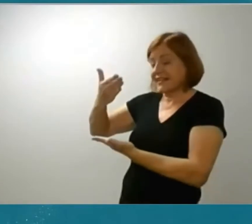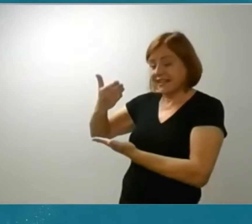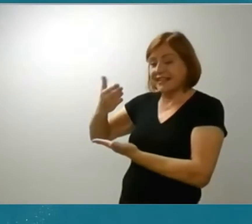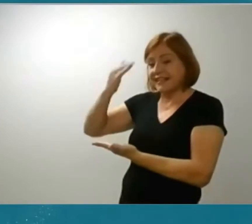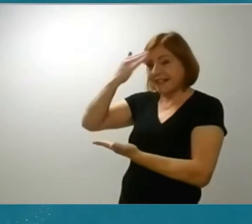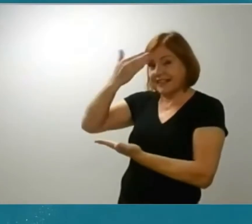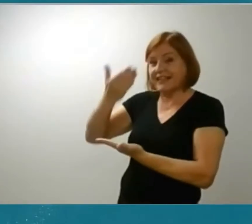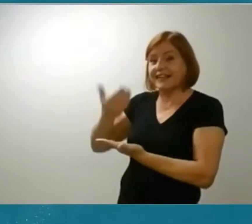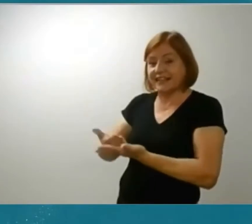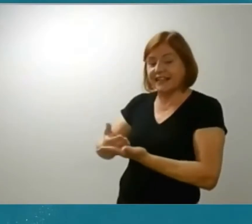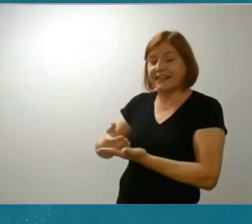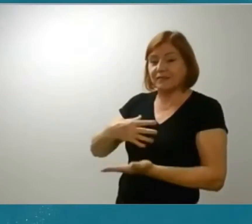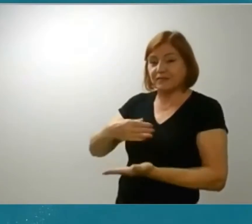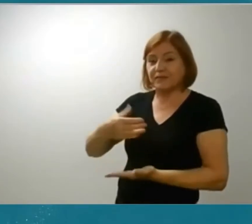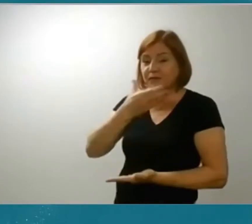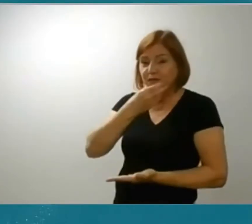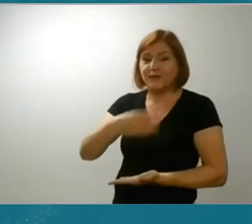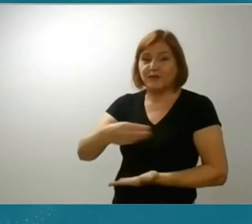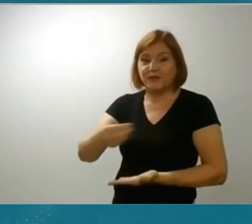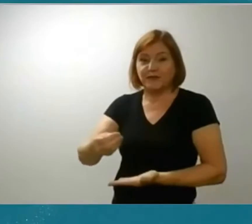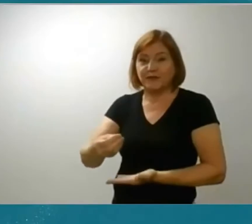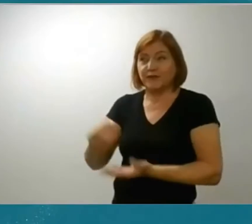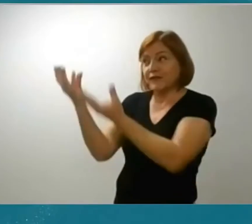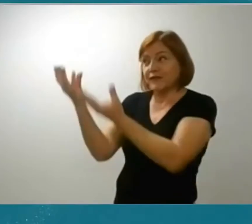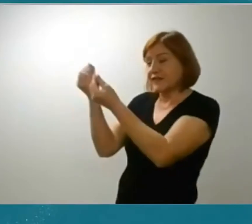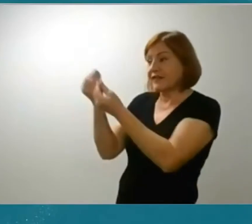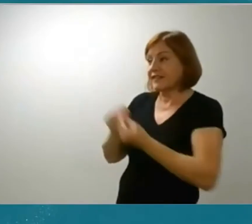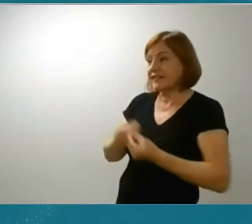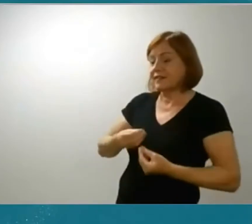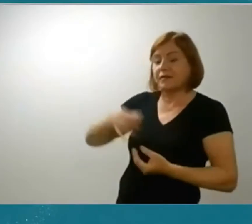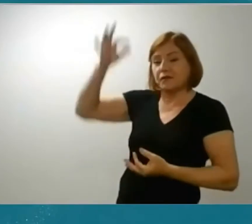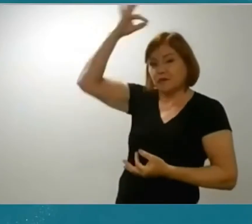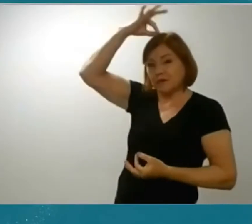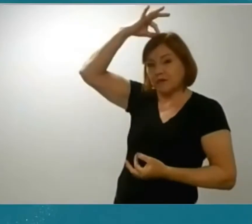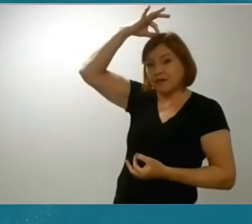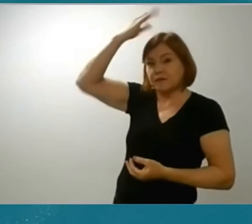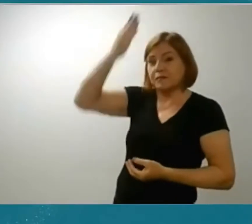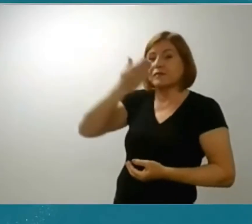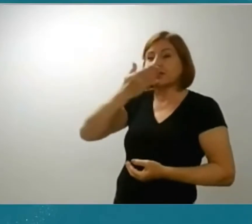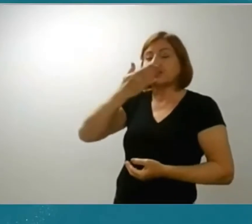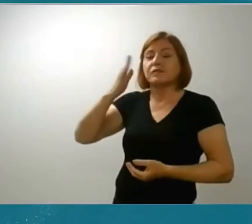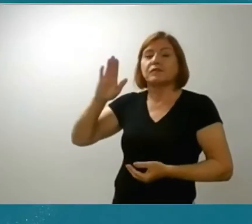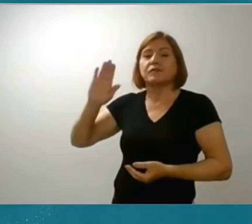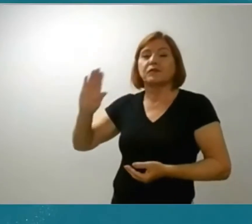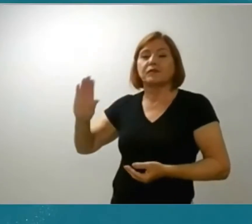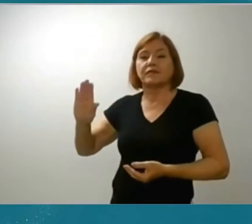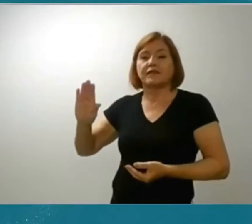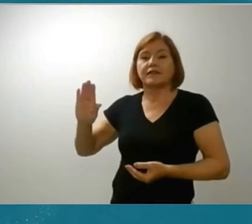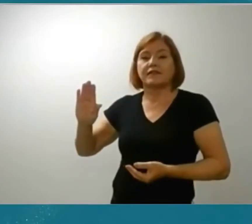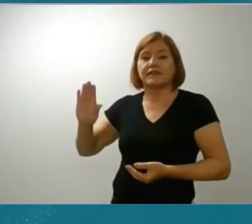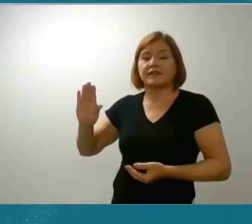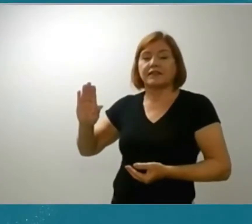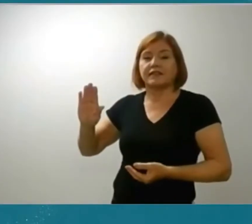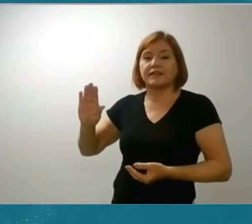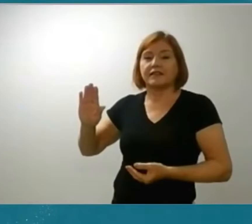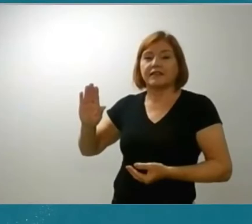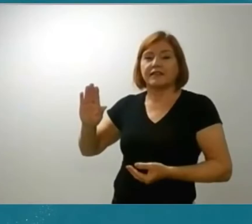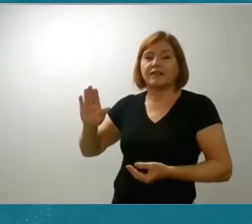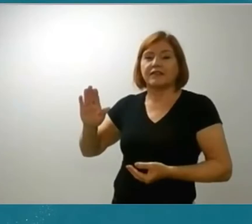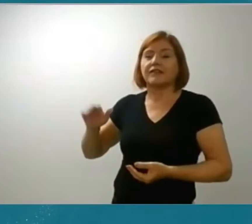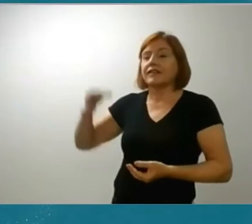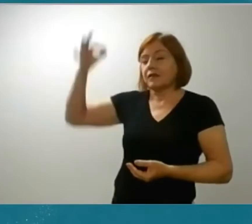foi o seu conselheiro? Ele é o conselheiro maravilhoso. Ninguém consegue dar conselhos para